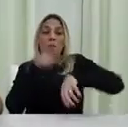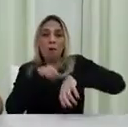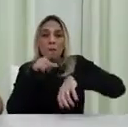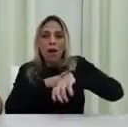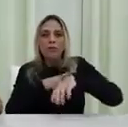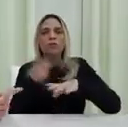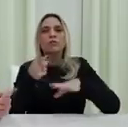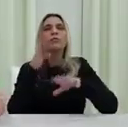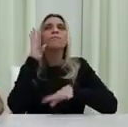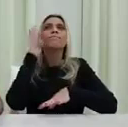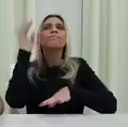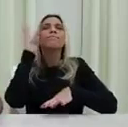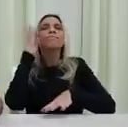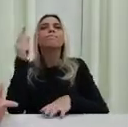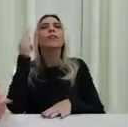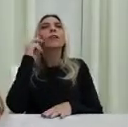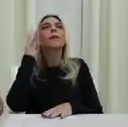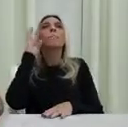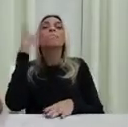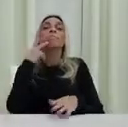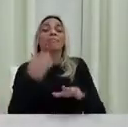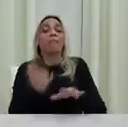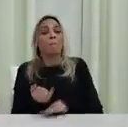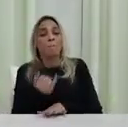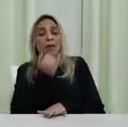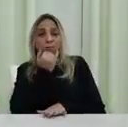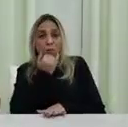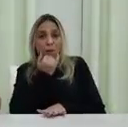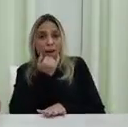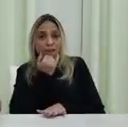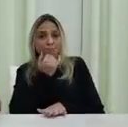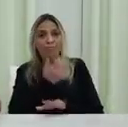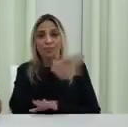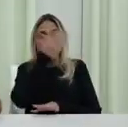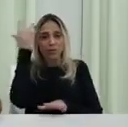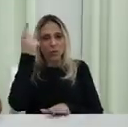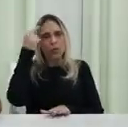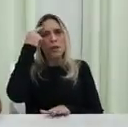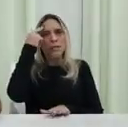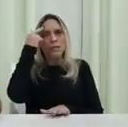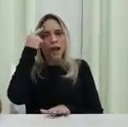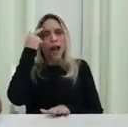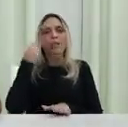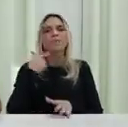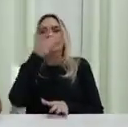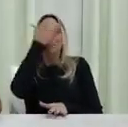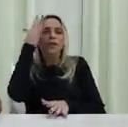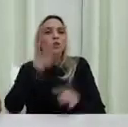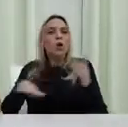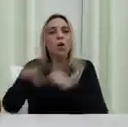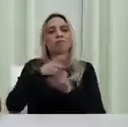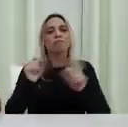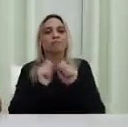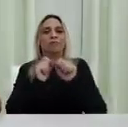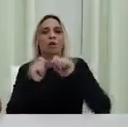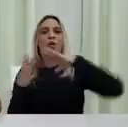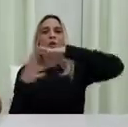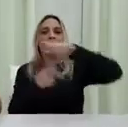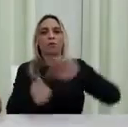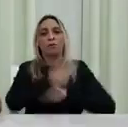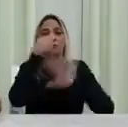você refletir, pensar no próximo, perdoar, tá, okay? E agindo dessa maneira a gente faz um mundo melhor para todo